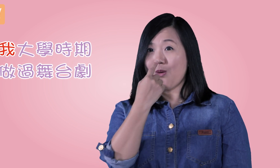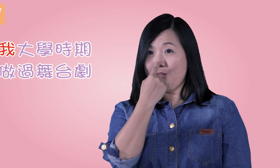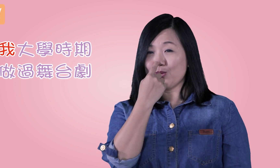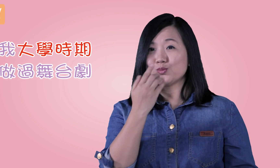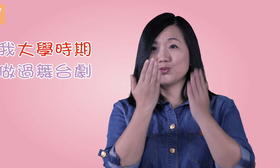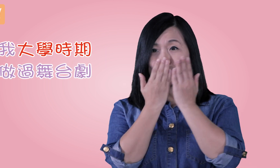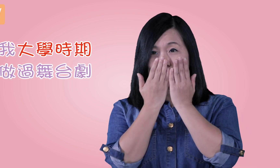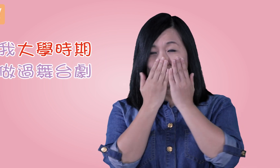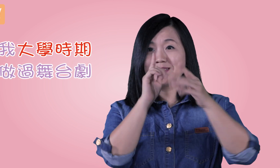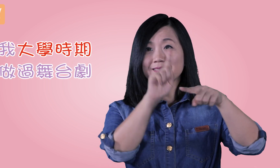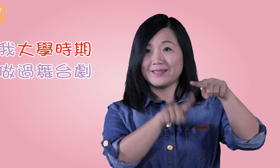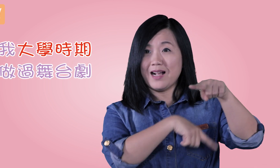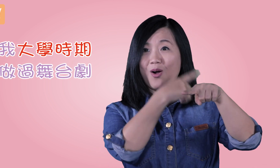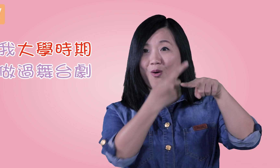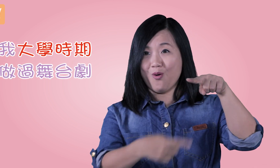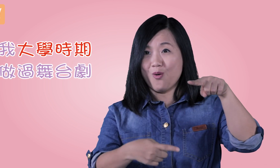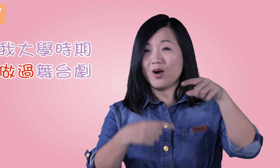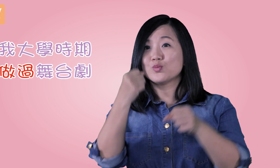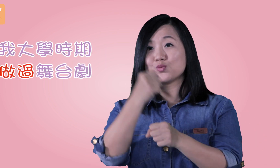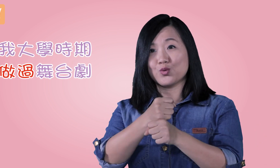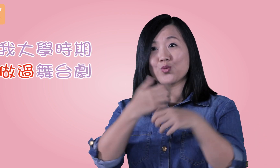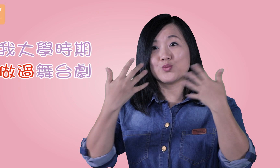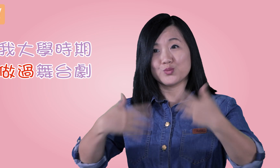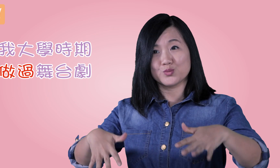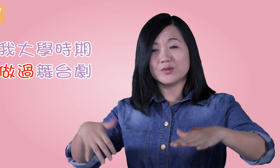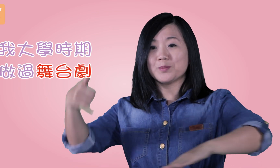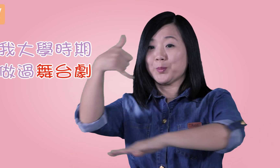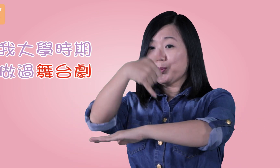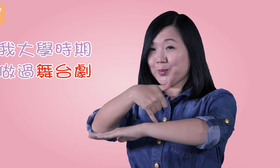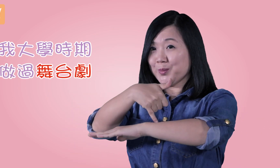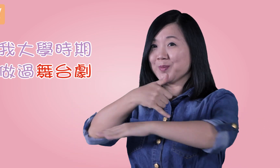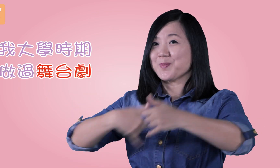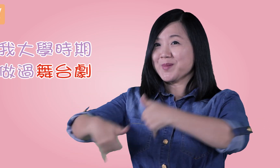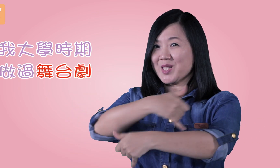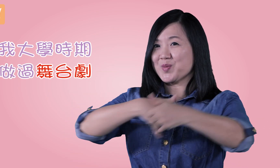我大学的时候做过舞台剧，